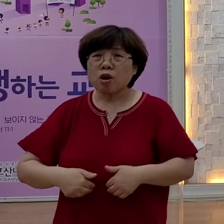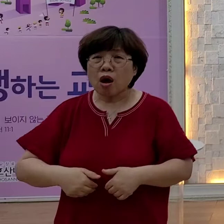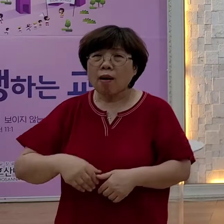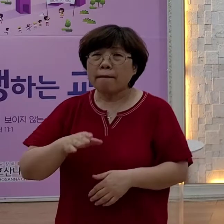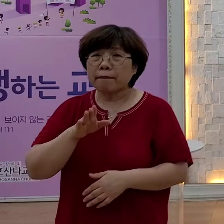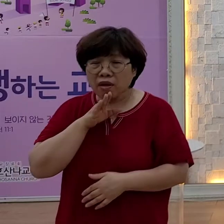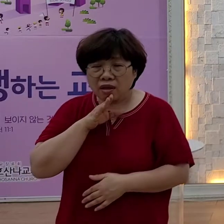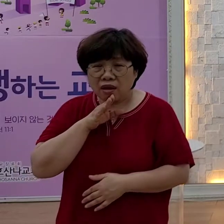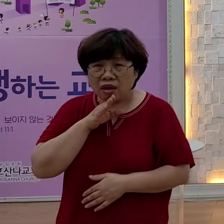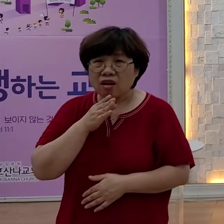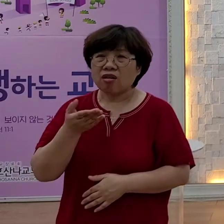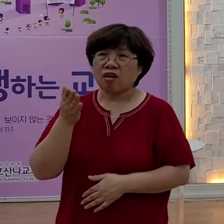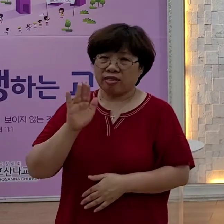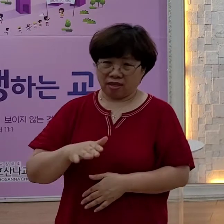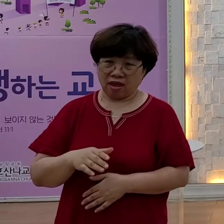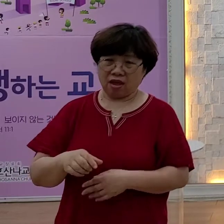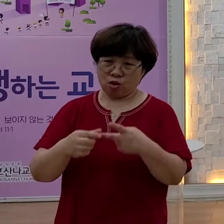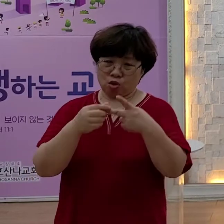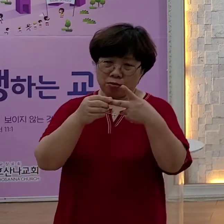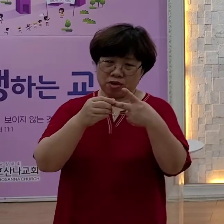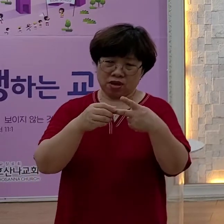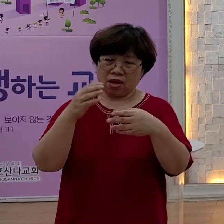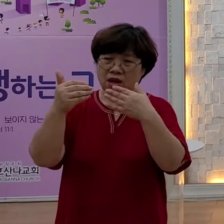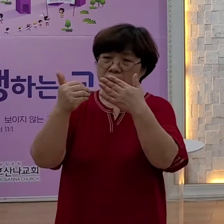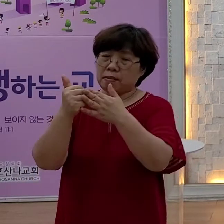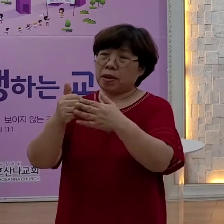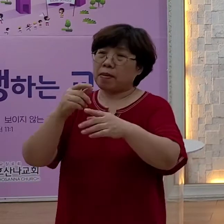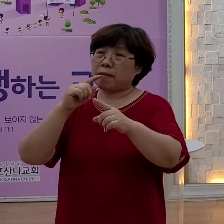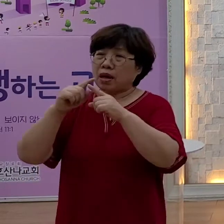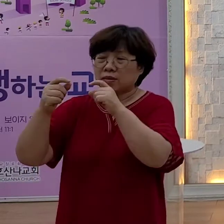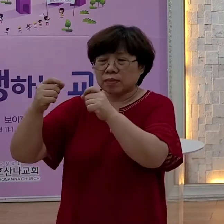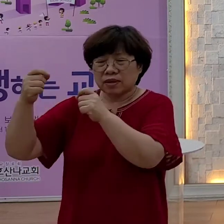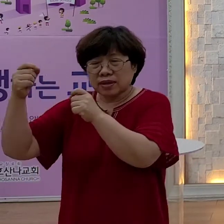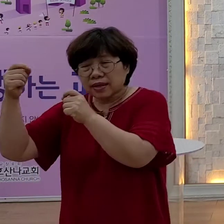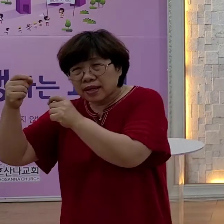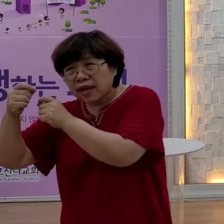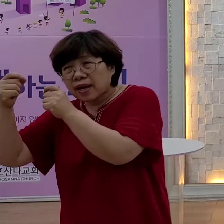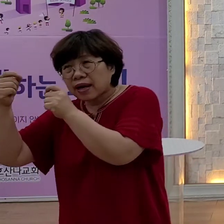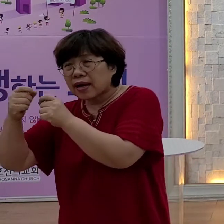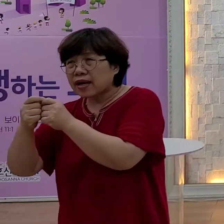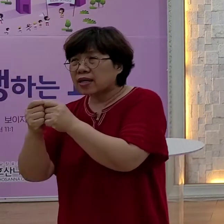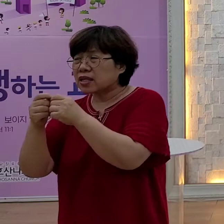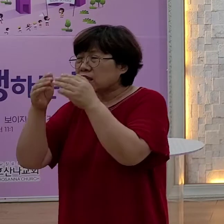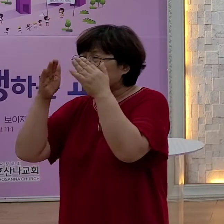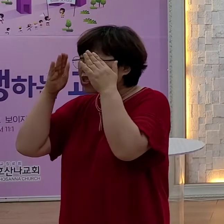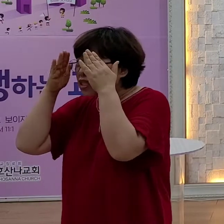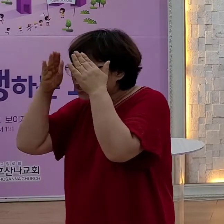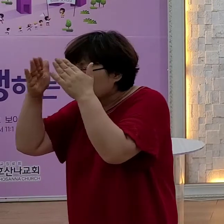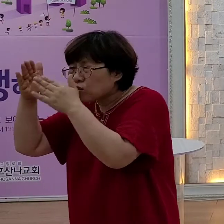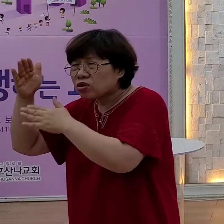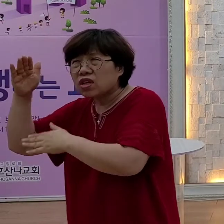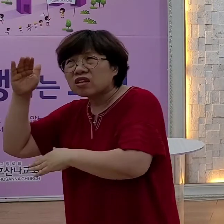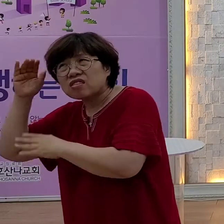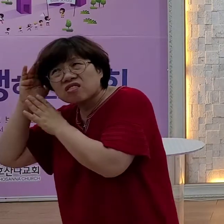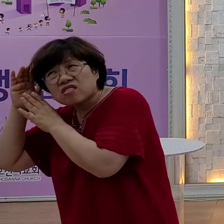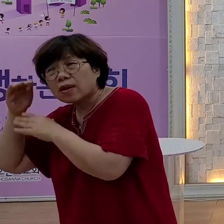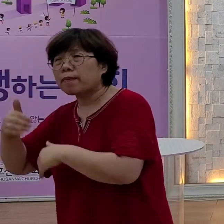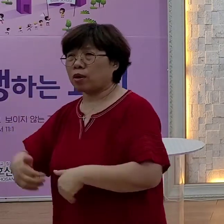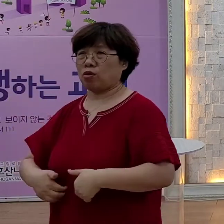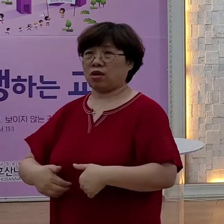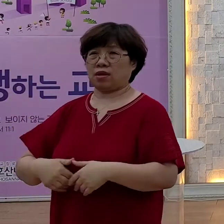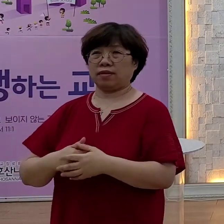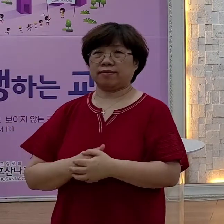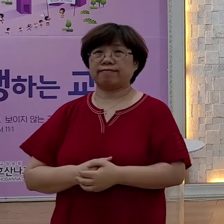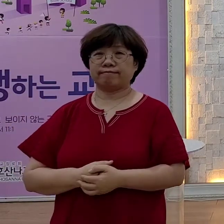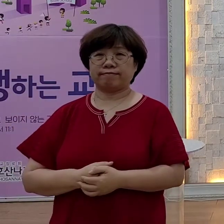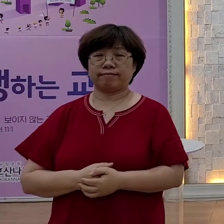자세는 뭐냐면 이 하나님의 말씀을 가까이에서 경청해야 된다라는 것을